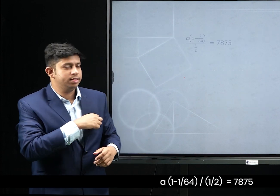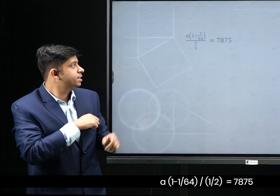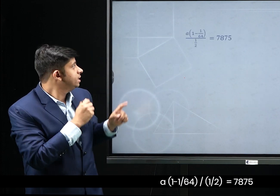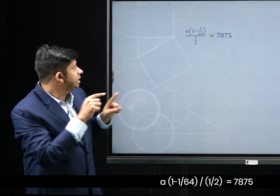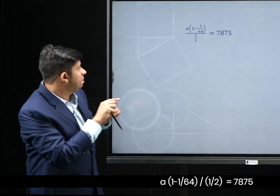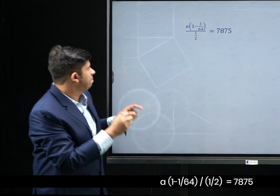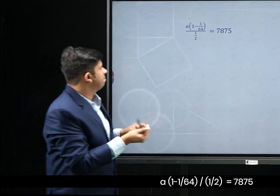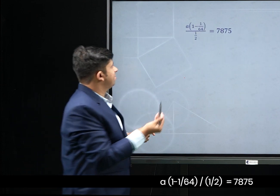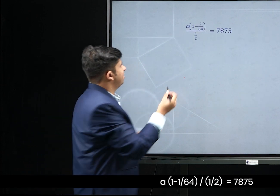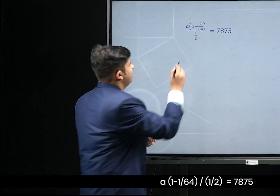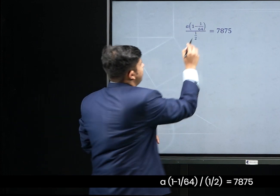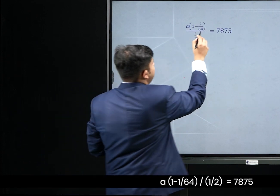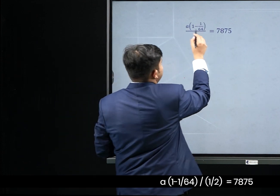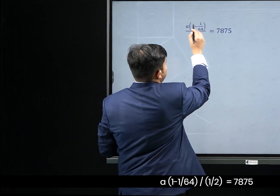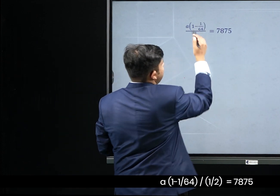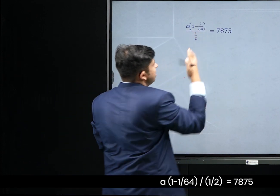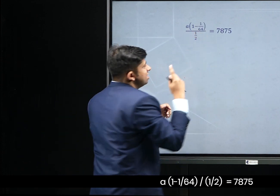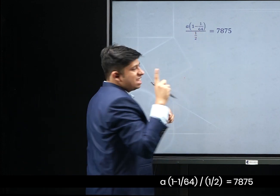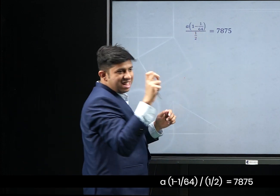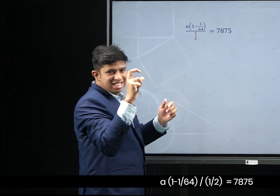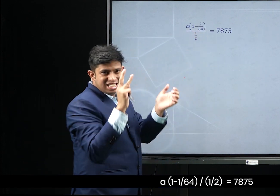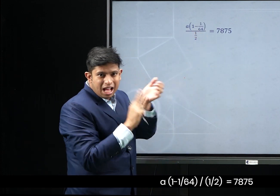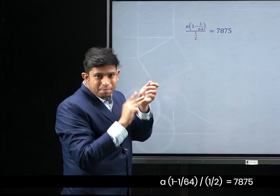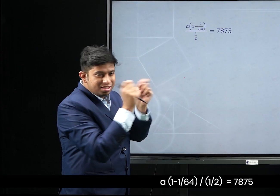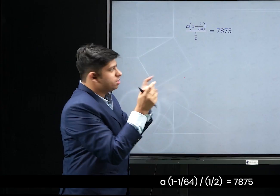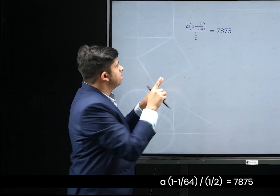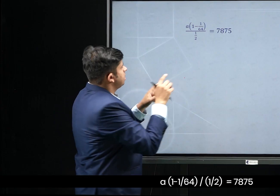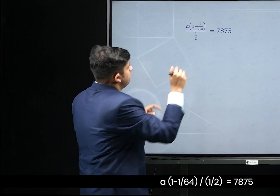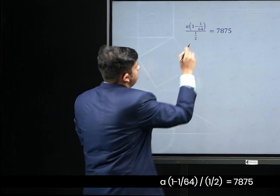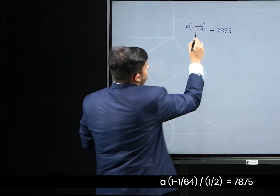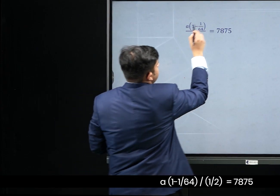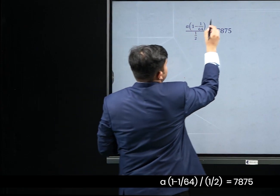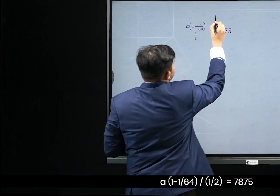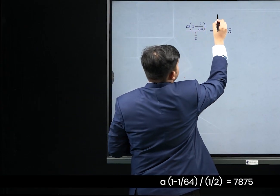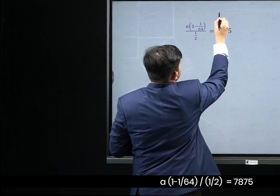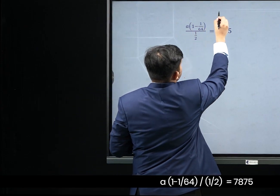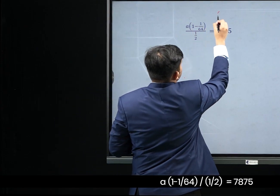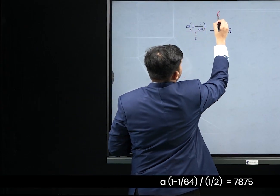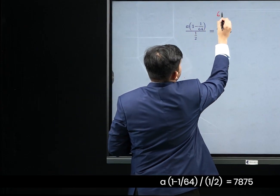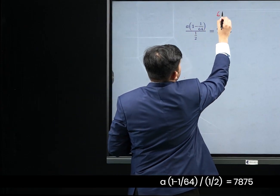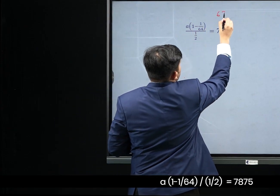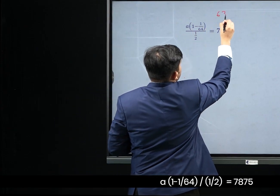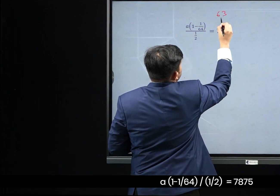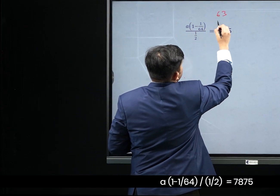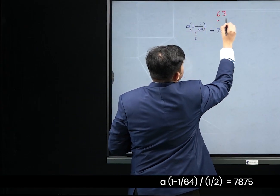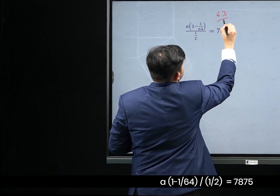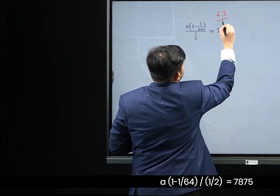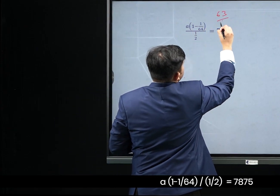ஏ அடைப்புக்குறிக்குள் 1 கழித்தல் 1 கீழ் 64 கீழ் 1 கீழ்